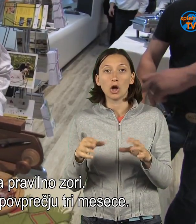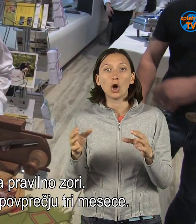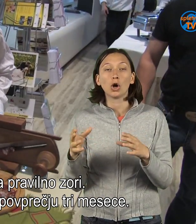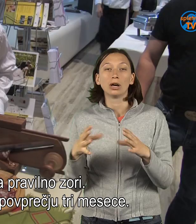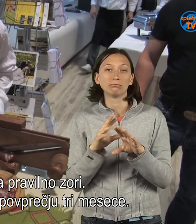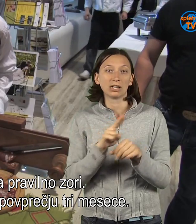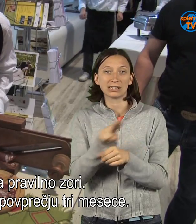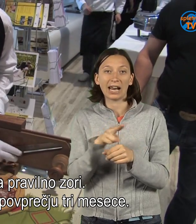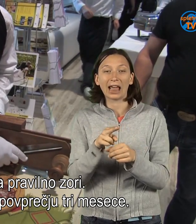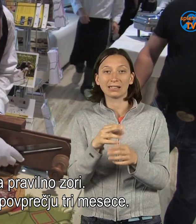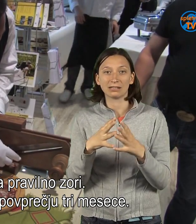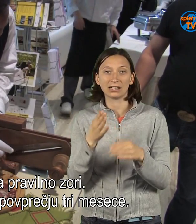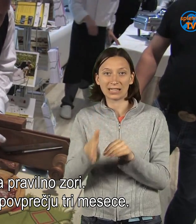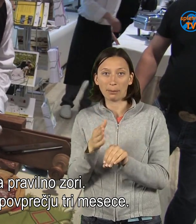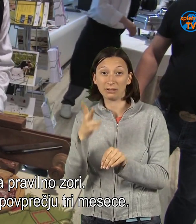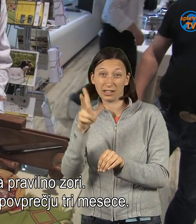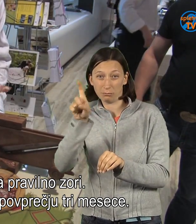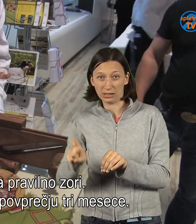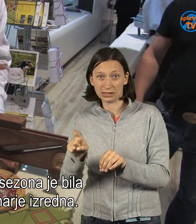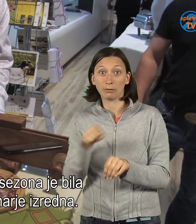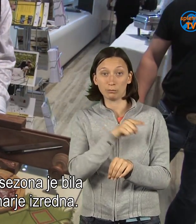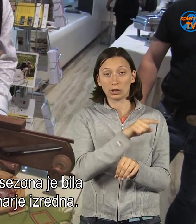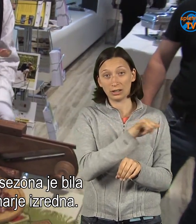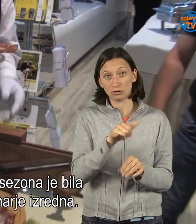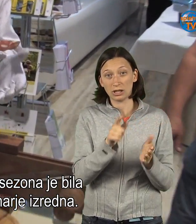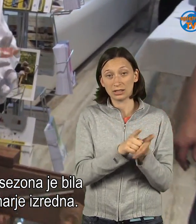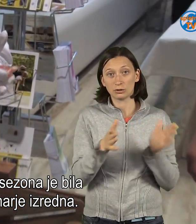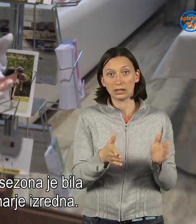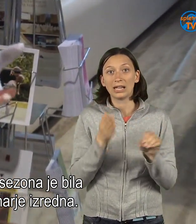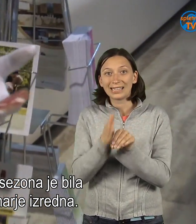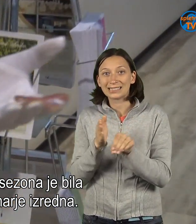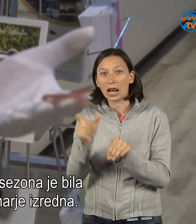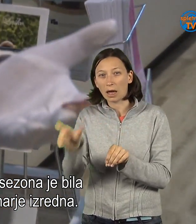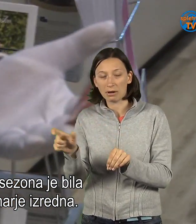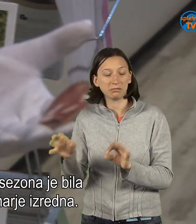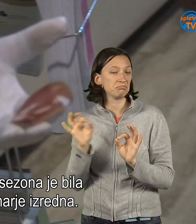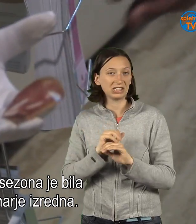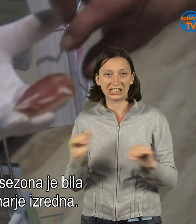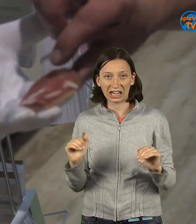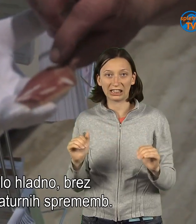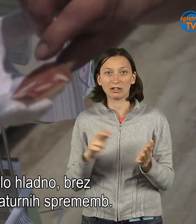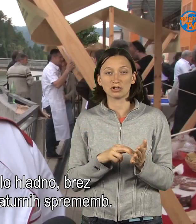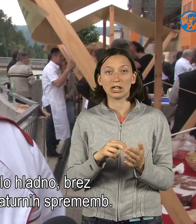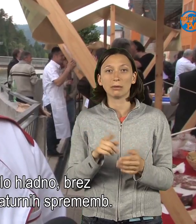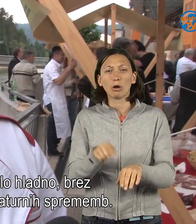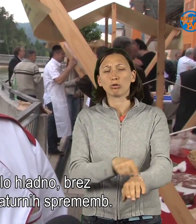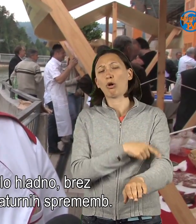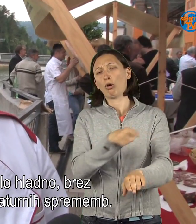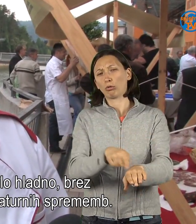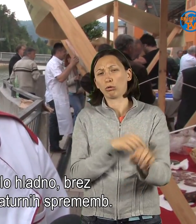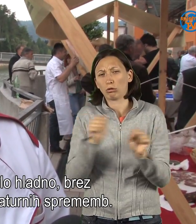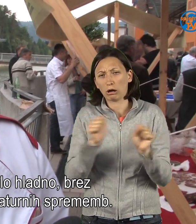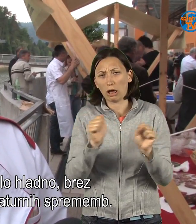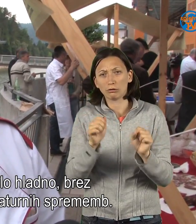zrela salama, to je po 3 mesecih. Ja, letošnja sezona je bila, mislim, za salamarje izredna, sploh za tole, ker je bila